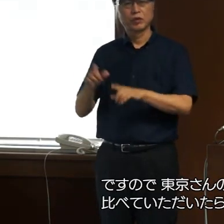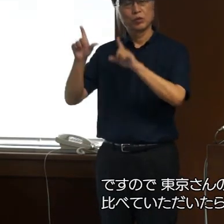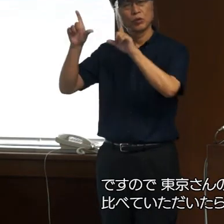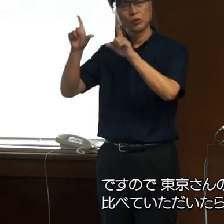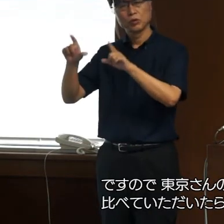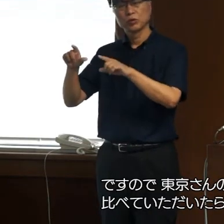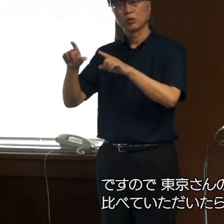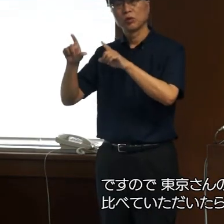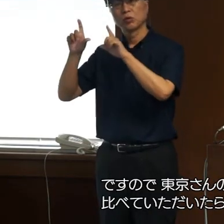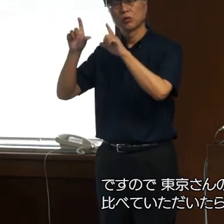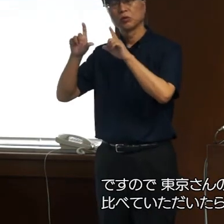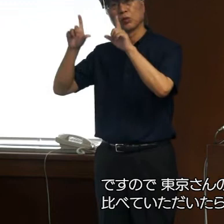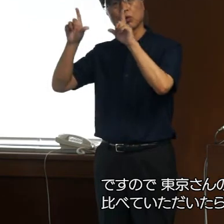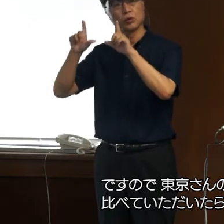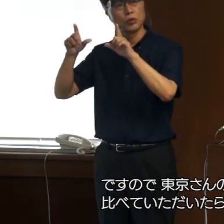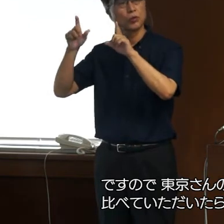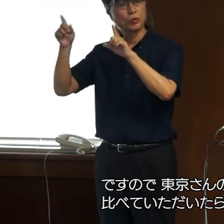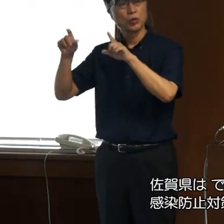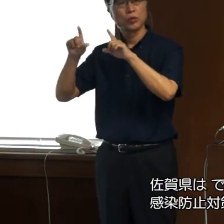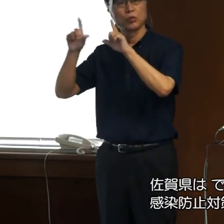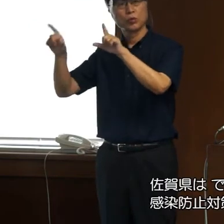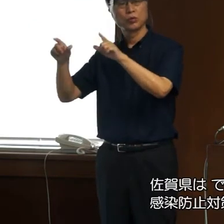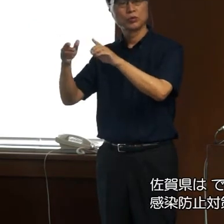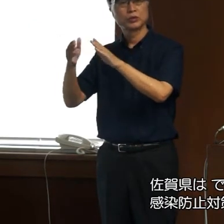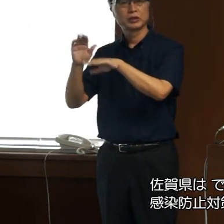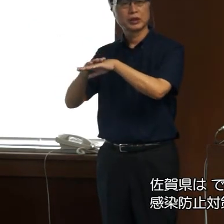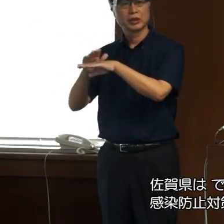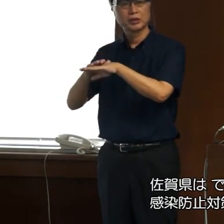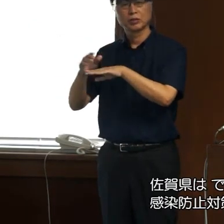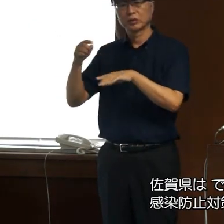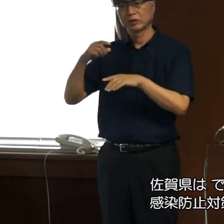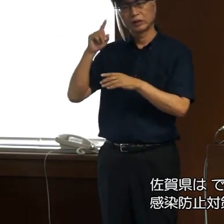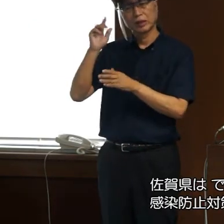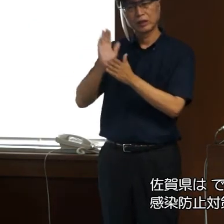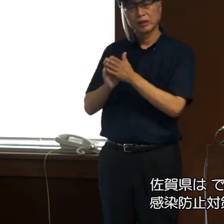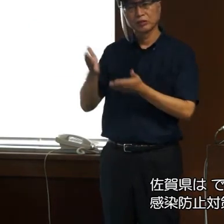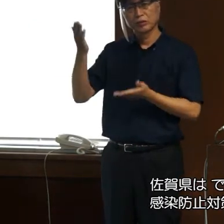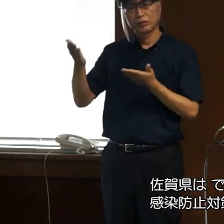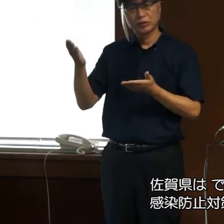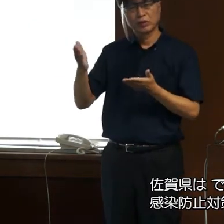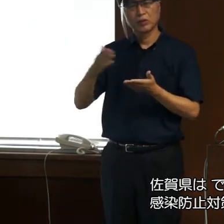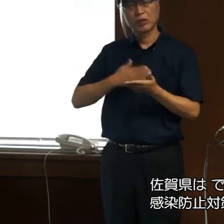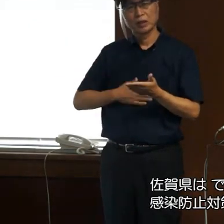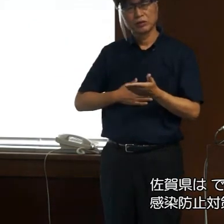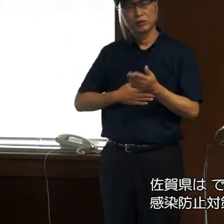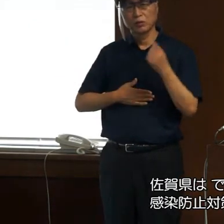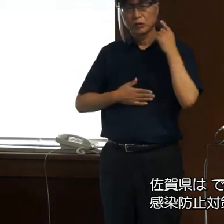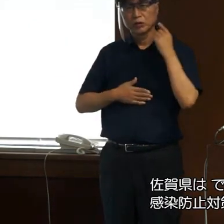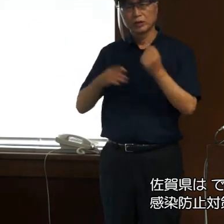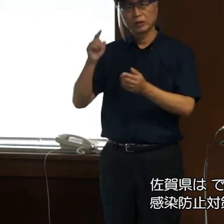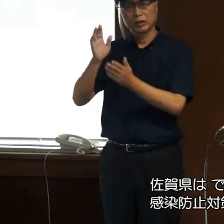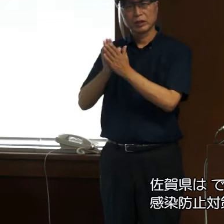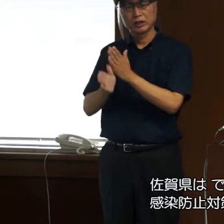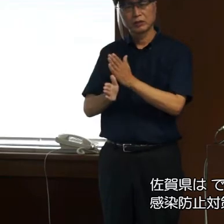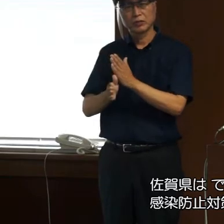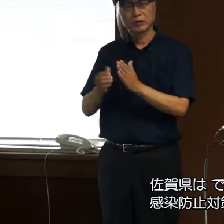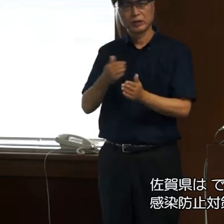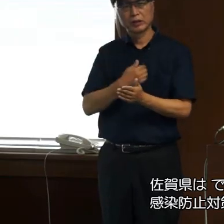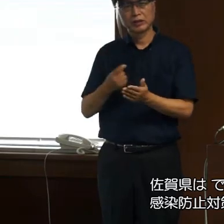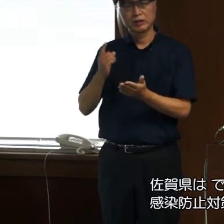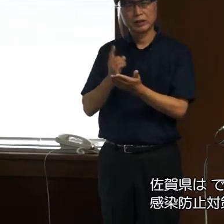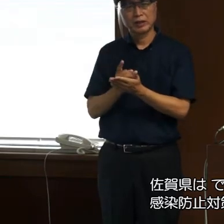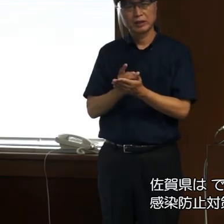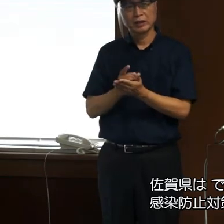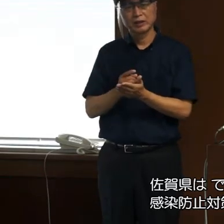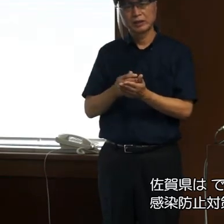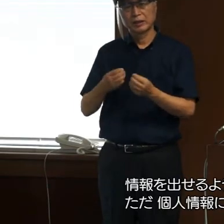仕方なんかと比べていただいたら分かると思いますけれども、佐賀県はできる限り感染防止対策になるような形